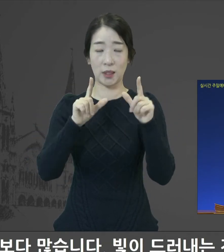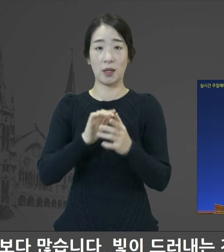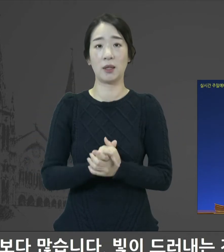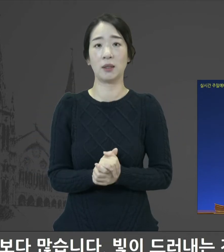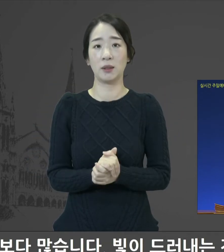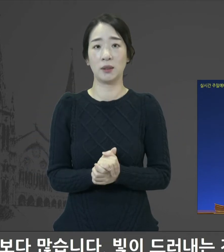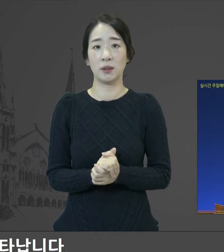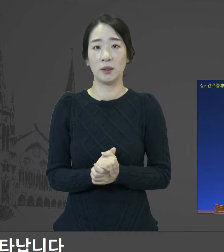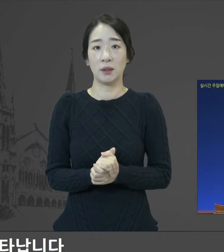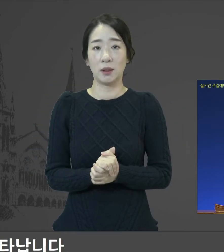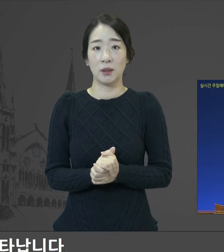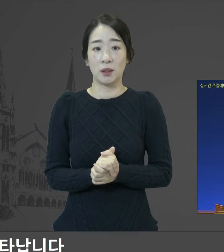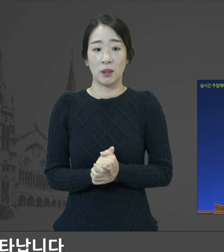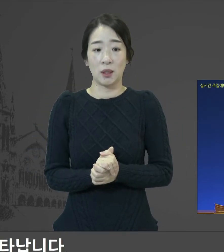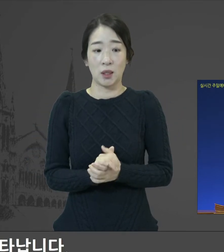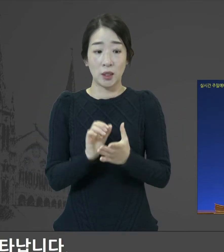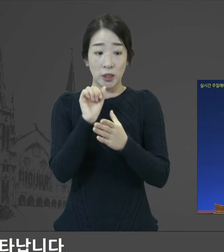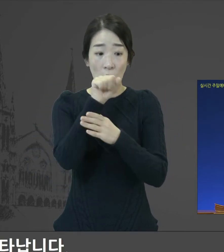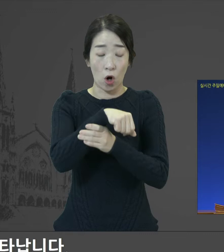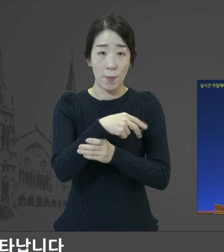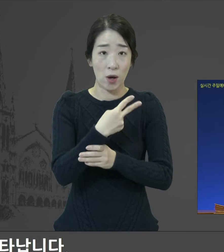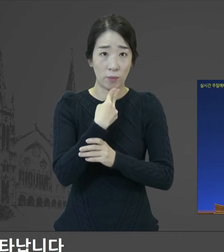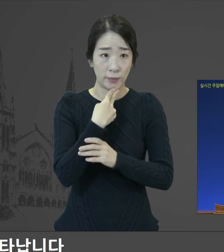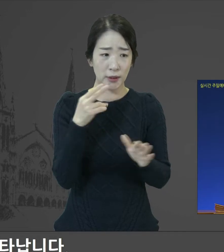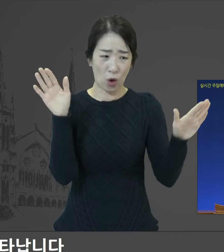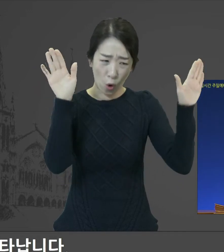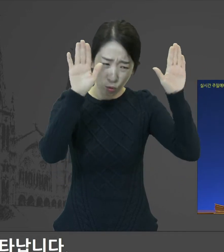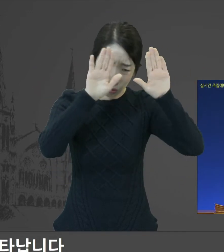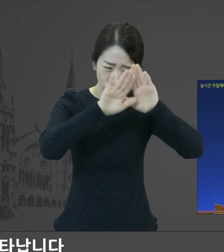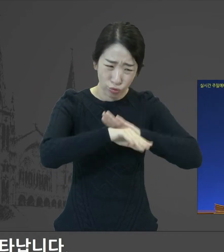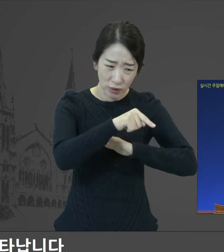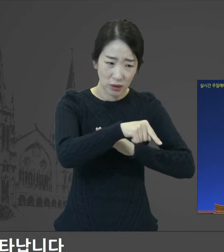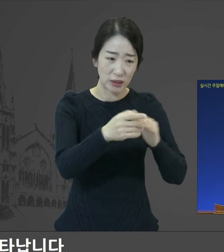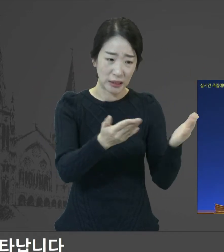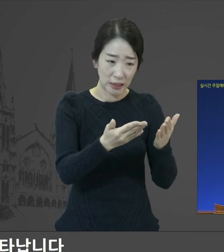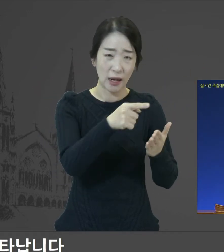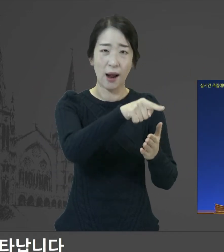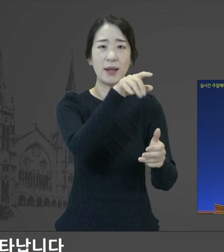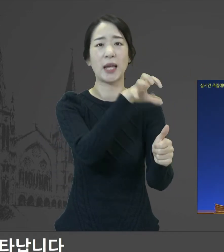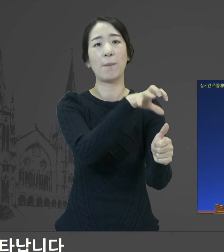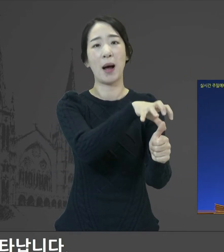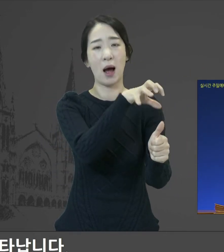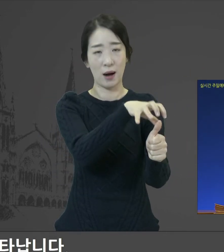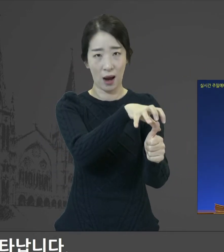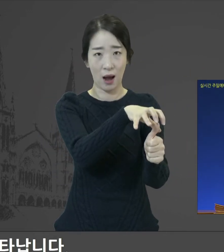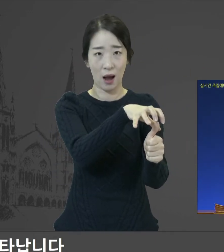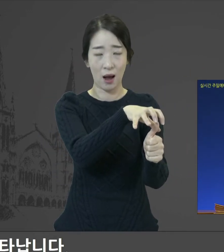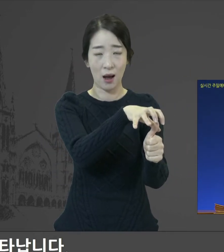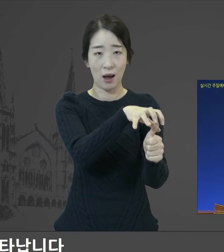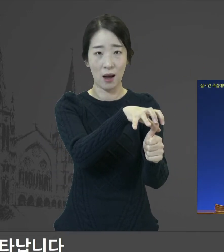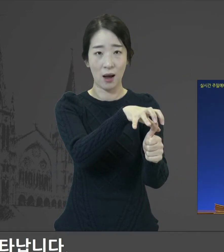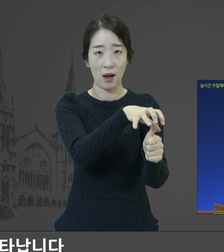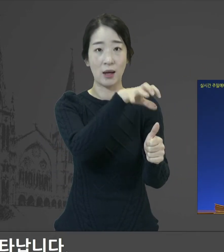열매 없는 어둠의 일을 책망하라라고 얘기합니다. 이 책망하라라는 말은 무슨